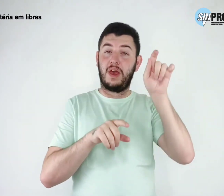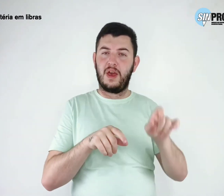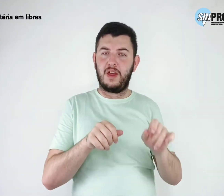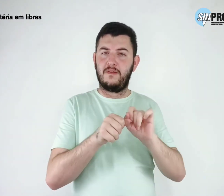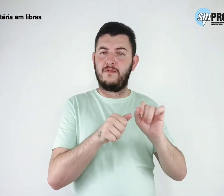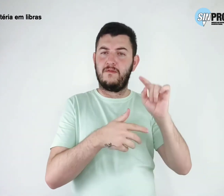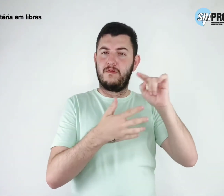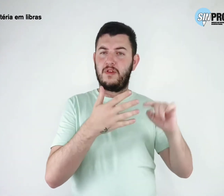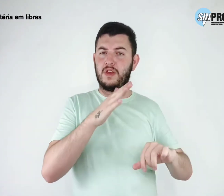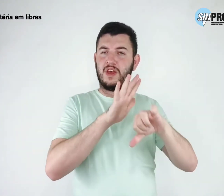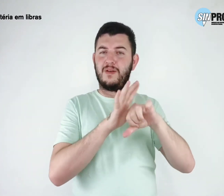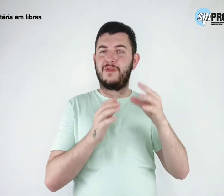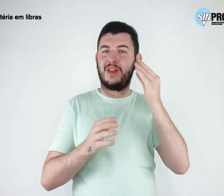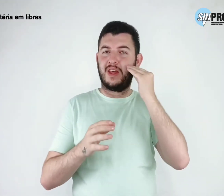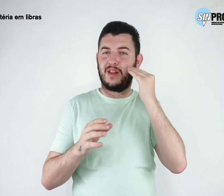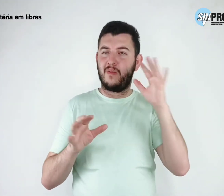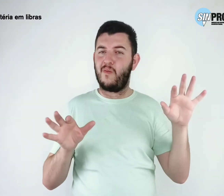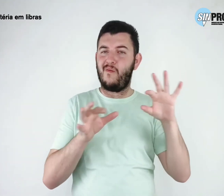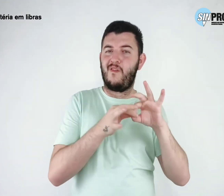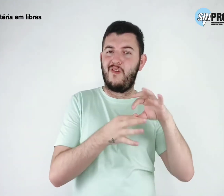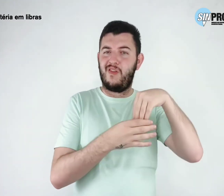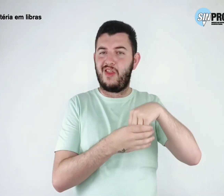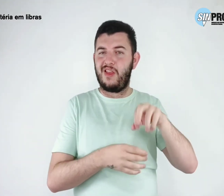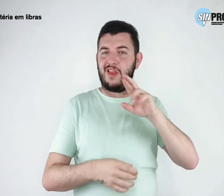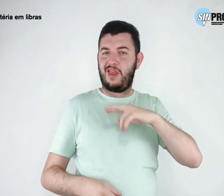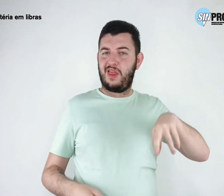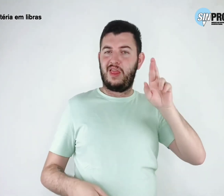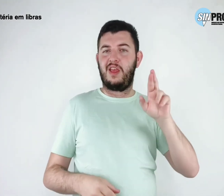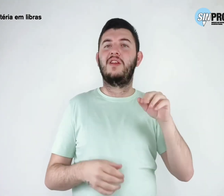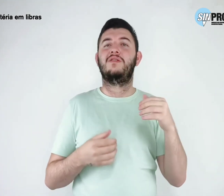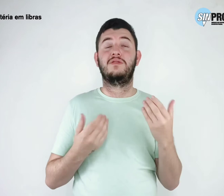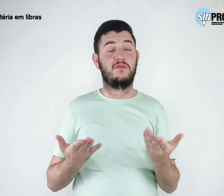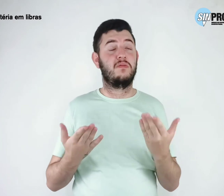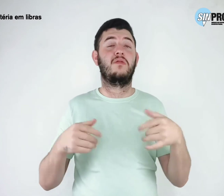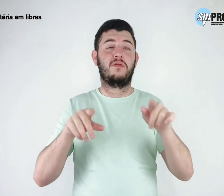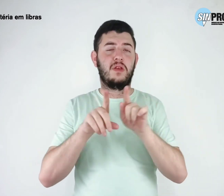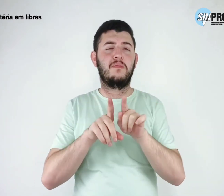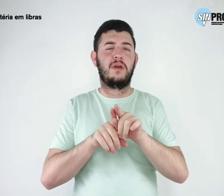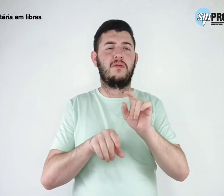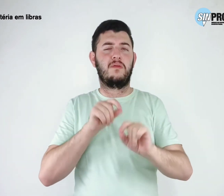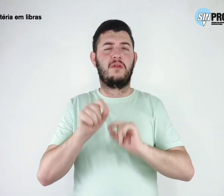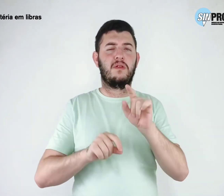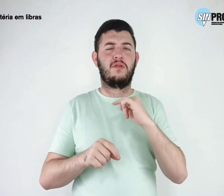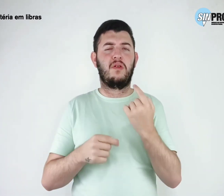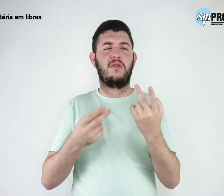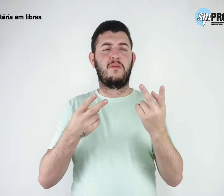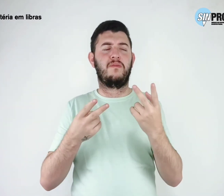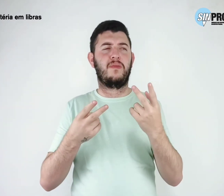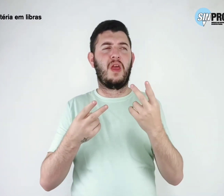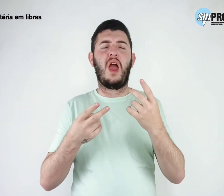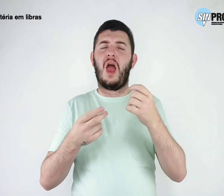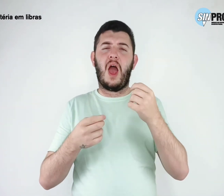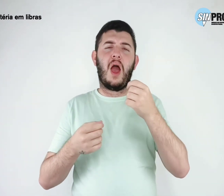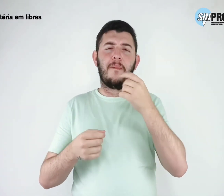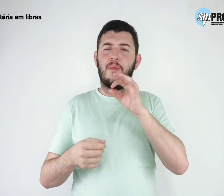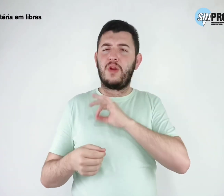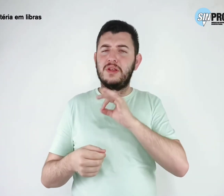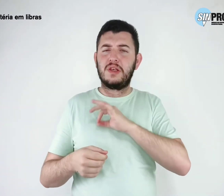Consideramos intoleráveis as invasões e abordagens policiais truculentas,